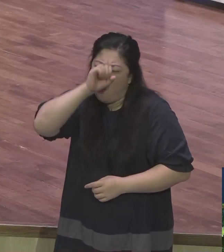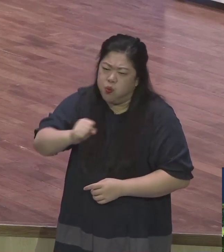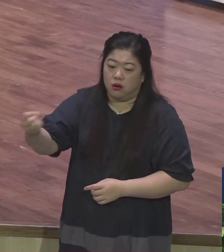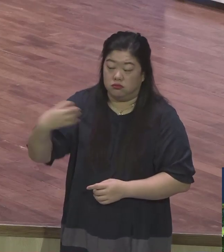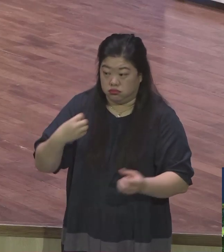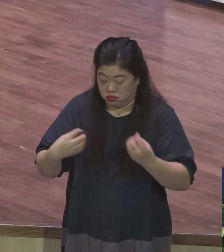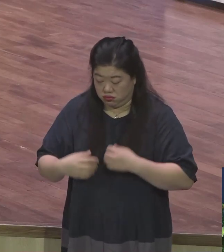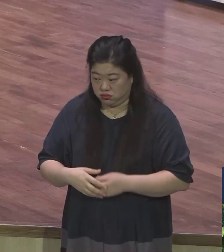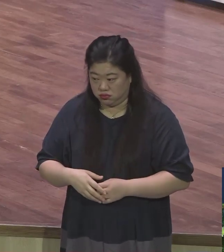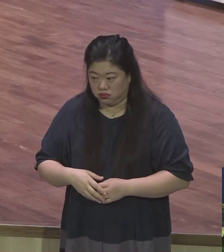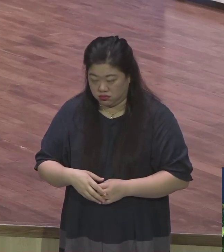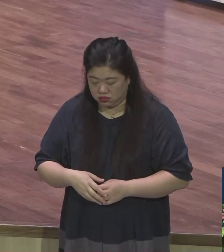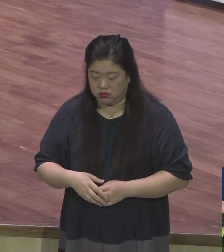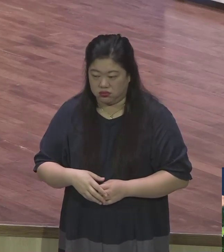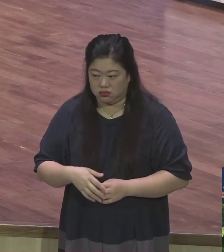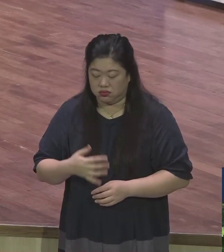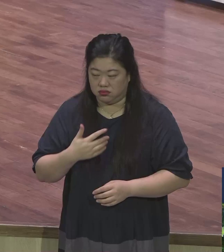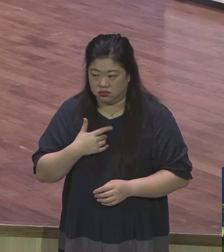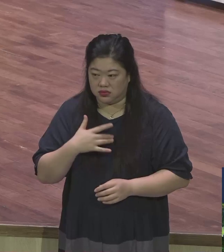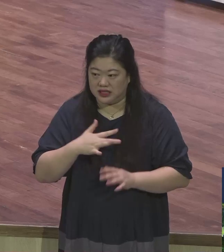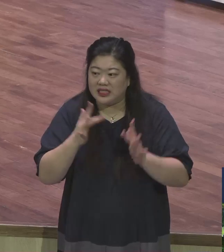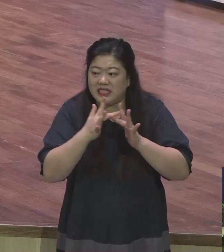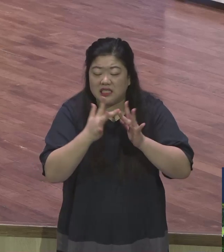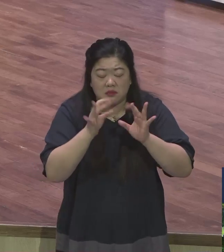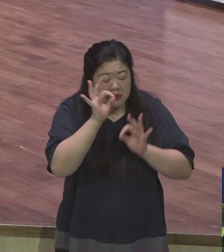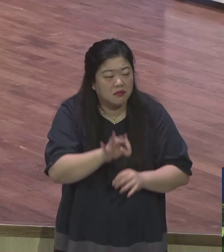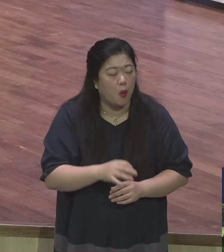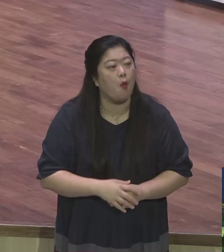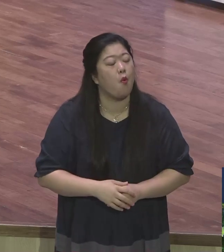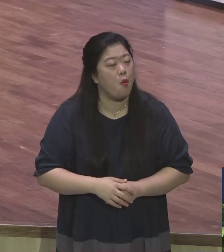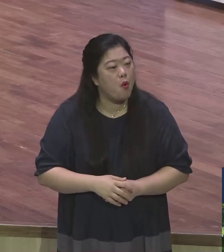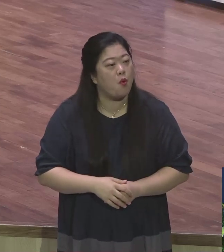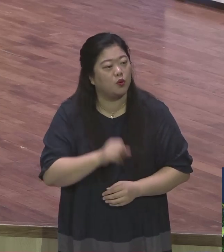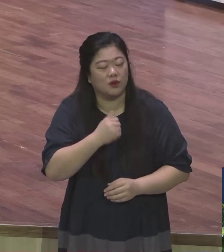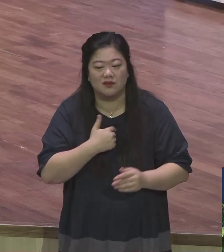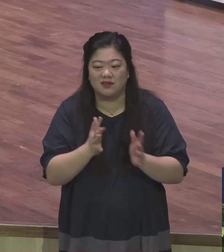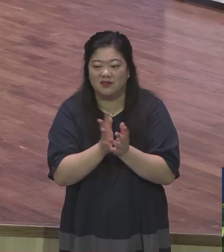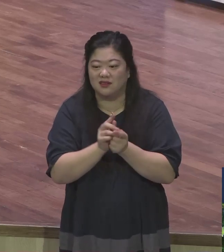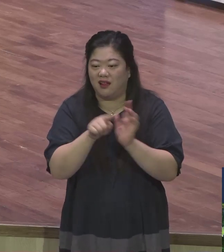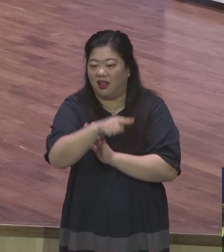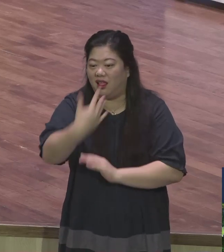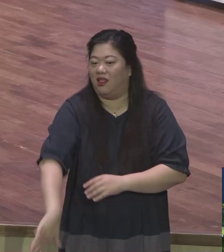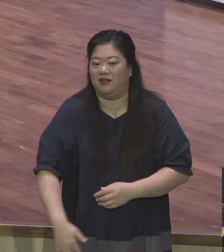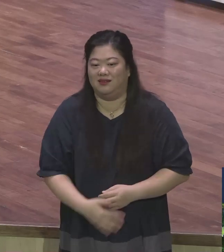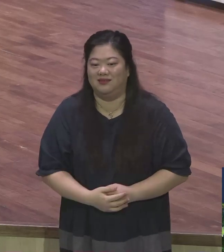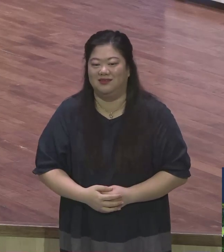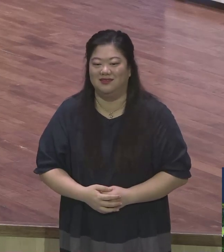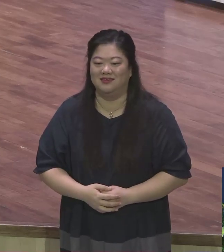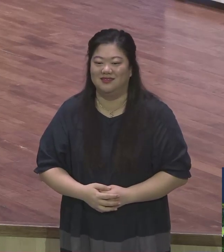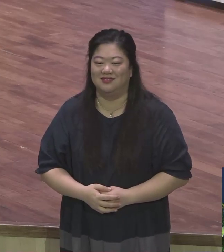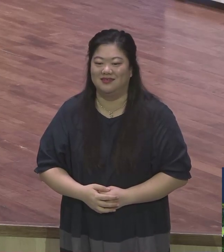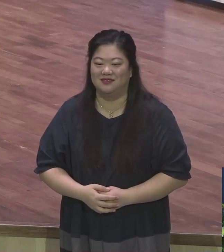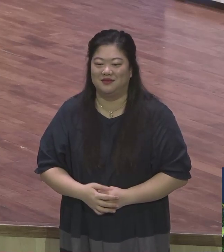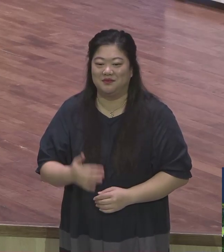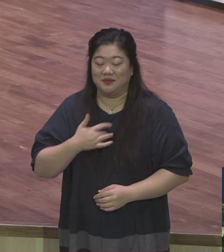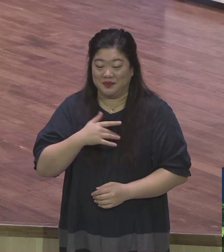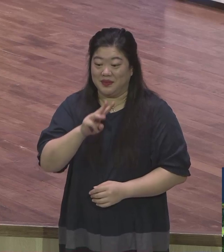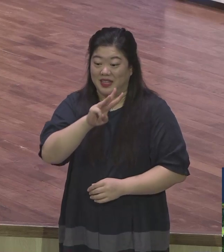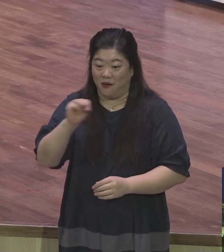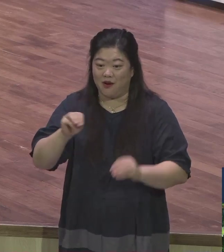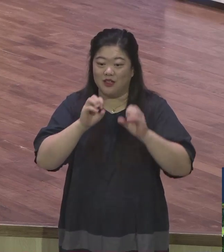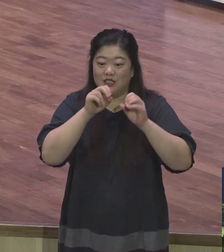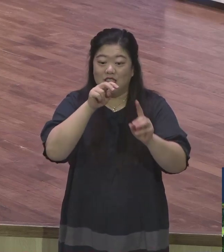쫙 가면 다 있어요. 그게 다 준비되어 있어요. 그리고 이제 하나님께서 우리 예원 성교센터에